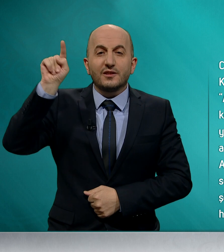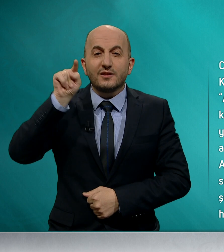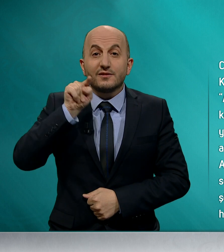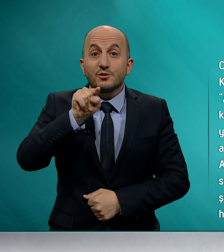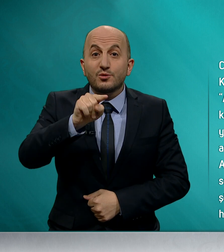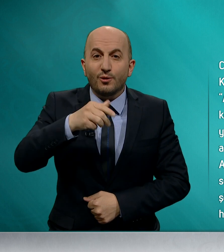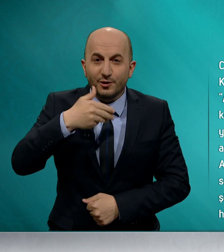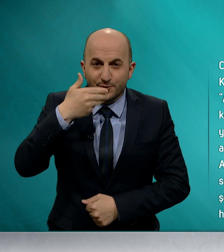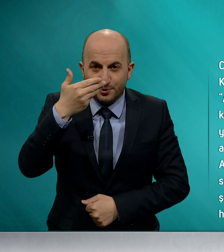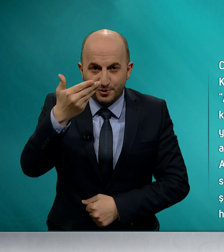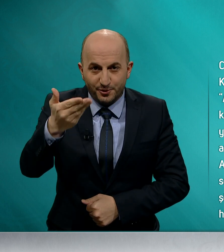Rabbimiz şöyle buyuruyor.